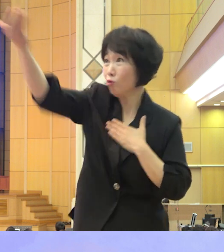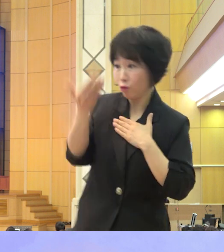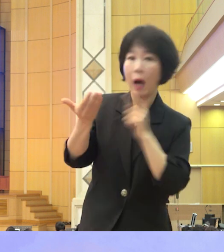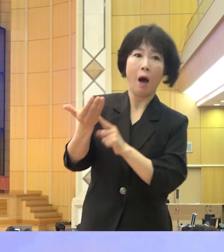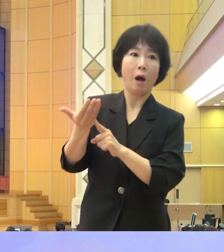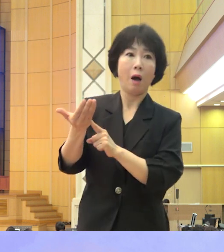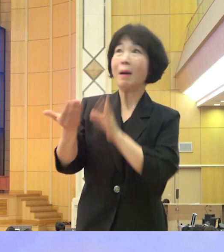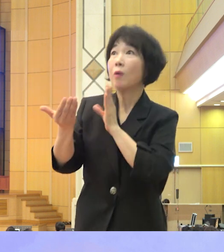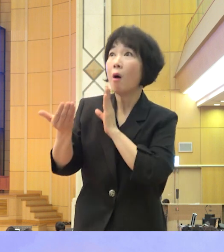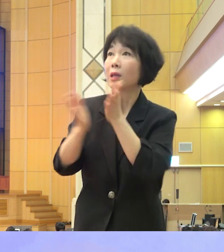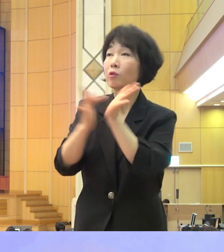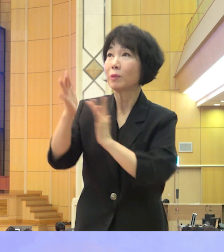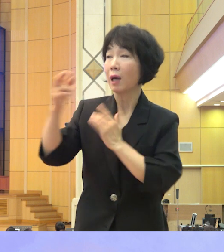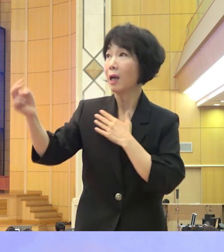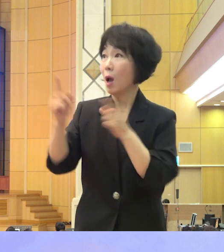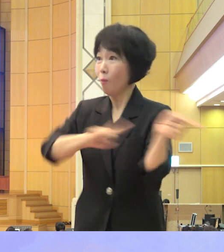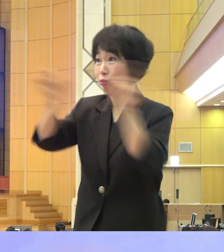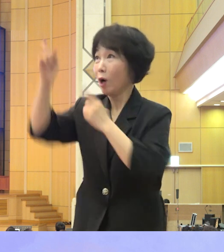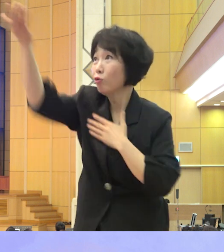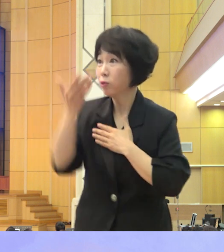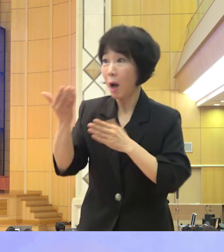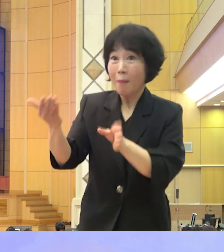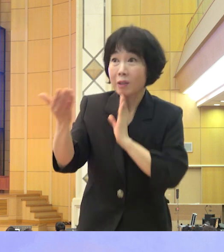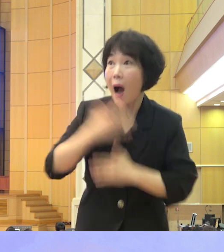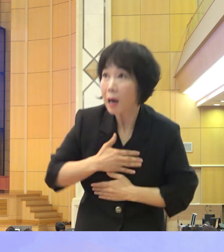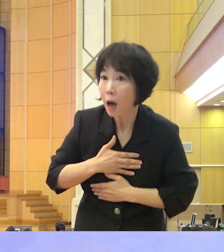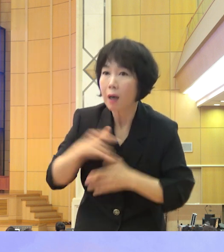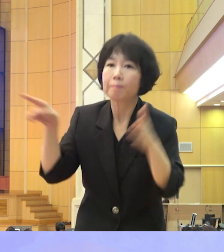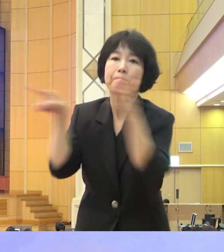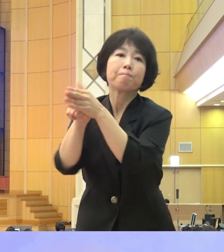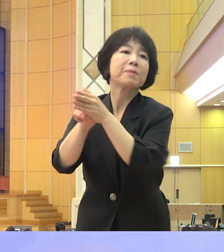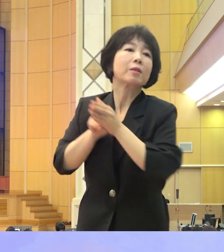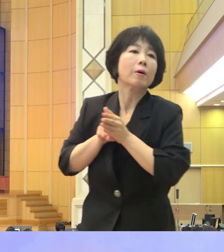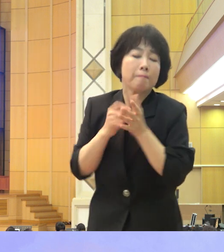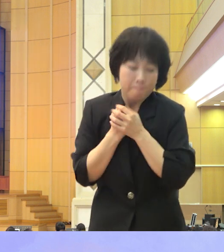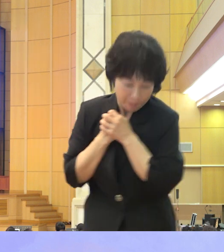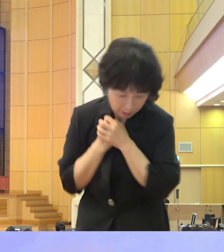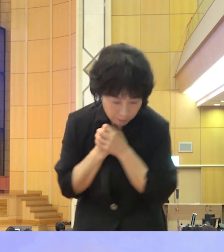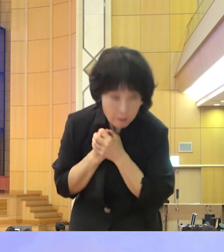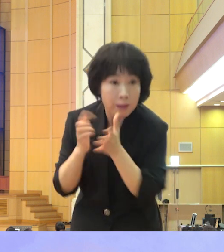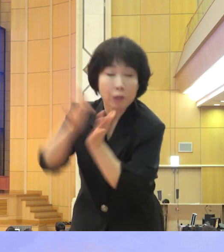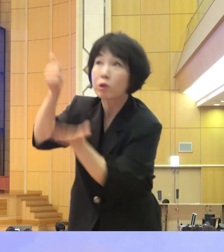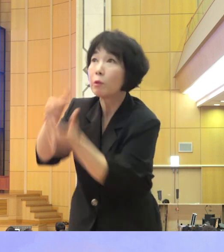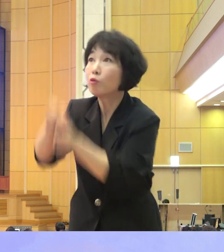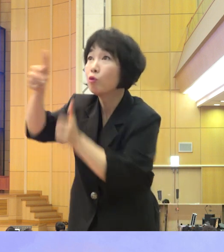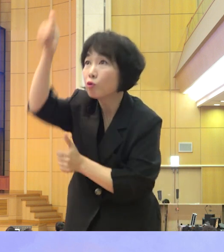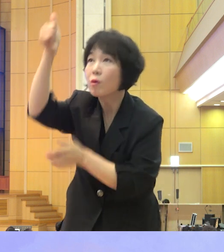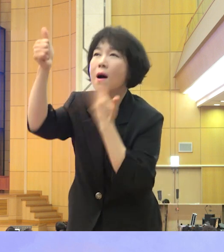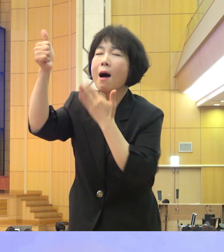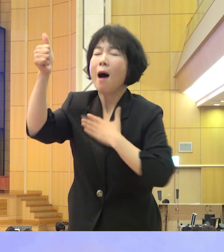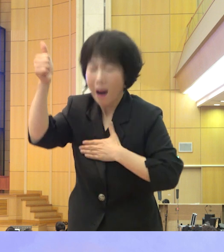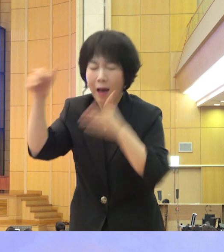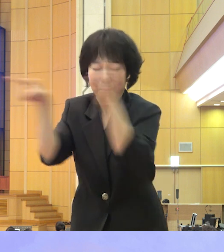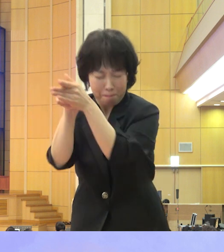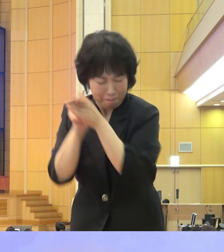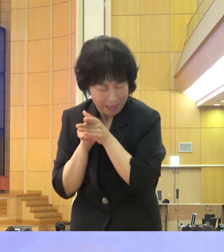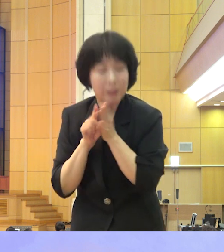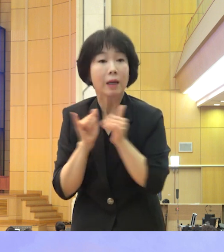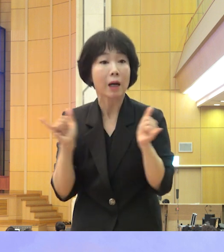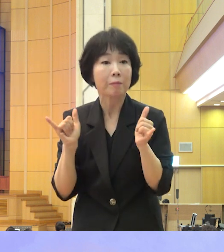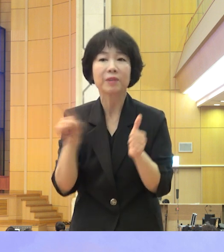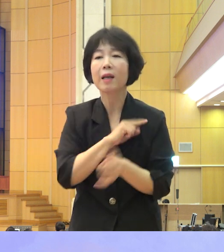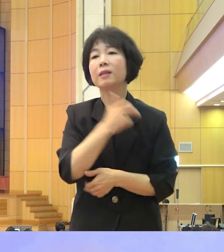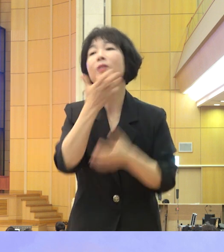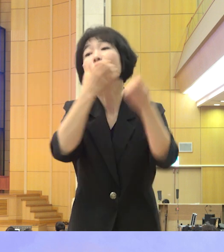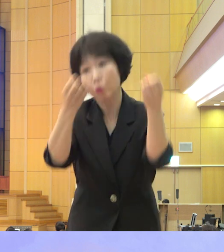사실, 예수님이 나의 생명이라는 사실, 예수님이 그리스도다, 구주라는 사실을 알고 믿는다는